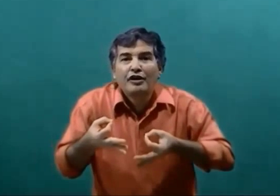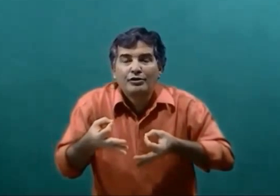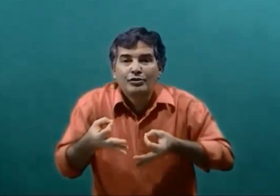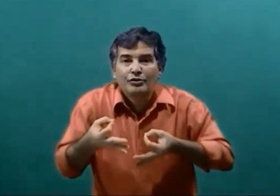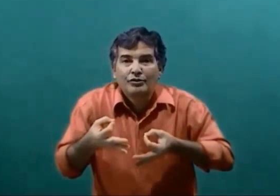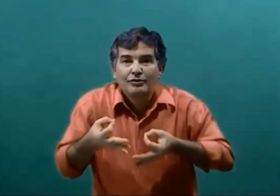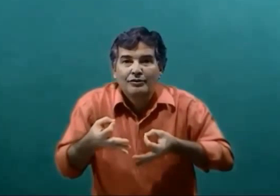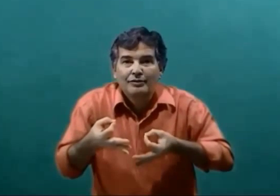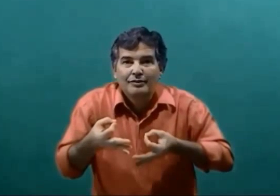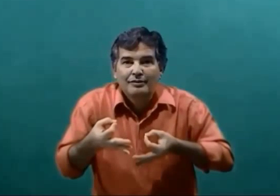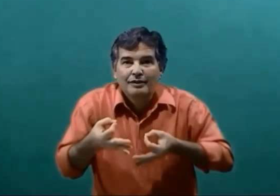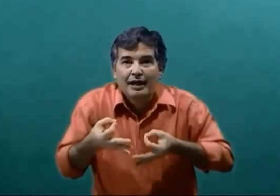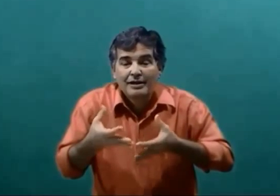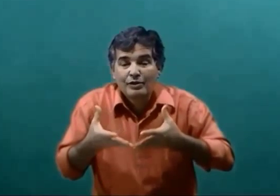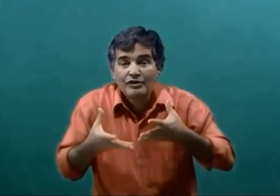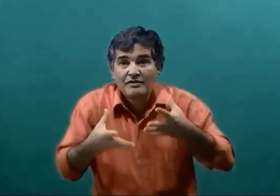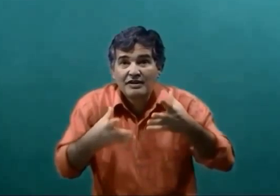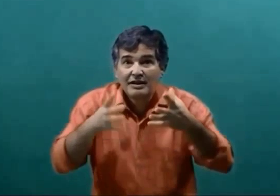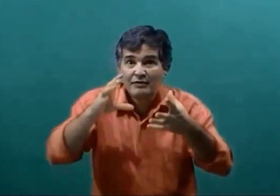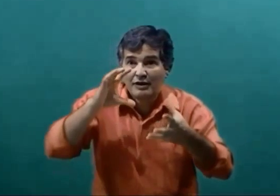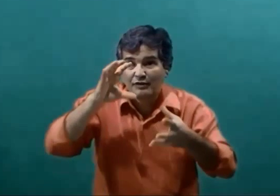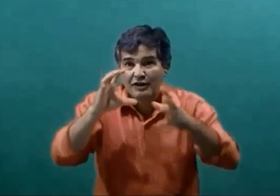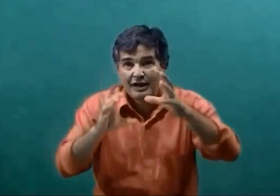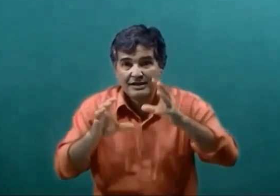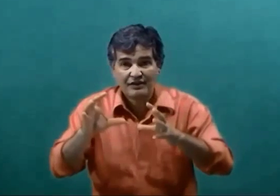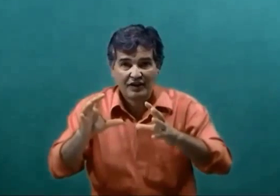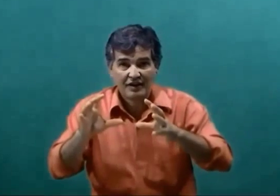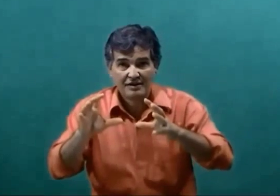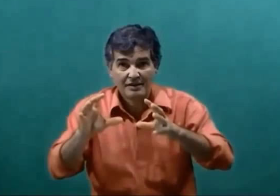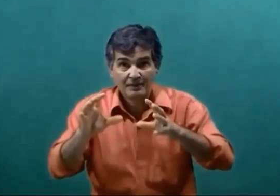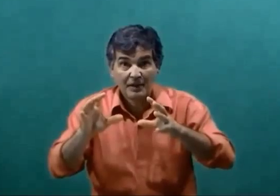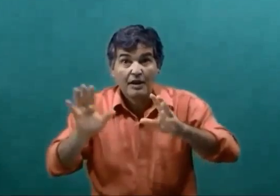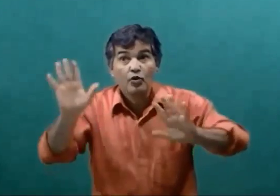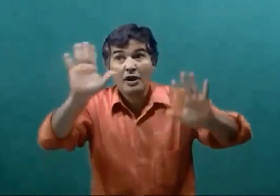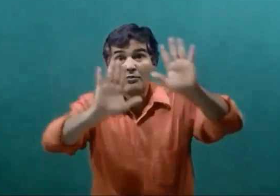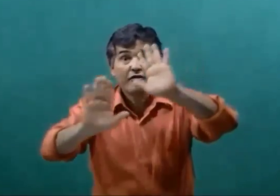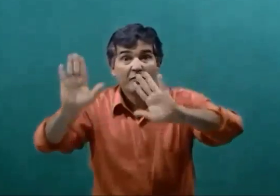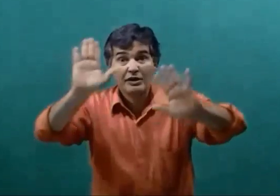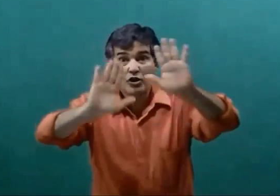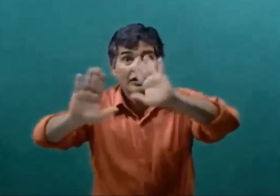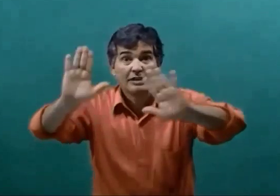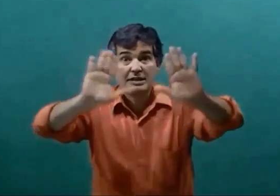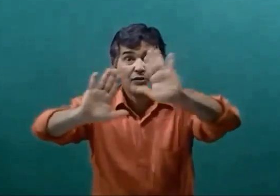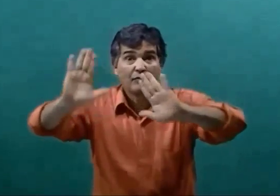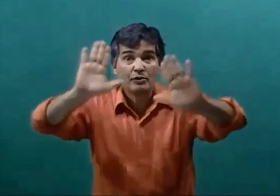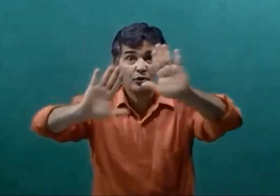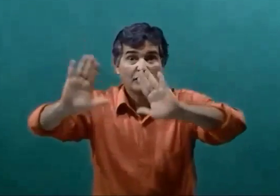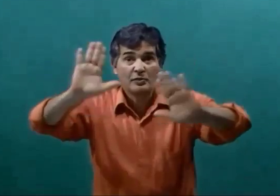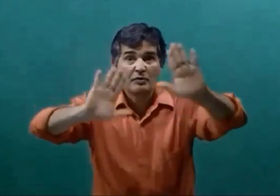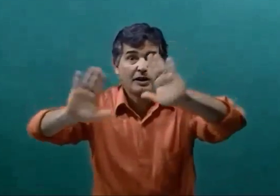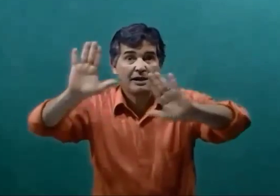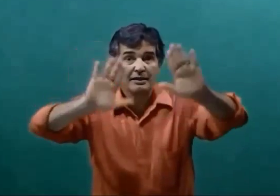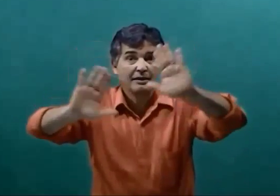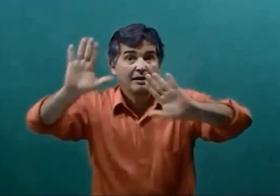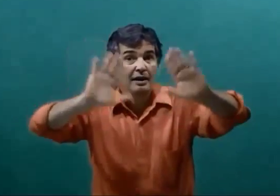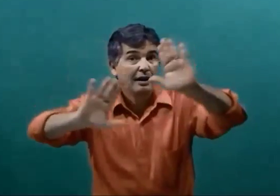Perfeito. Tá? Então você vai ter que verificar essa diferença. No mesmo movimento de organizar com a mão toda espalmada,